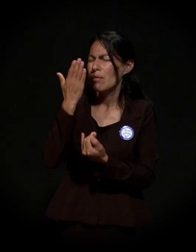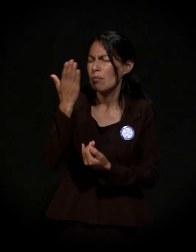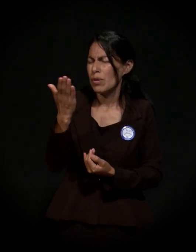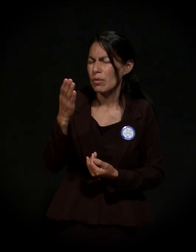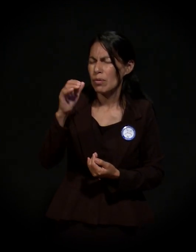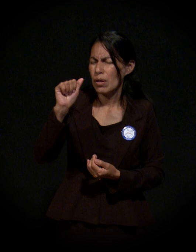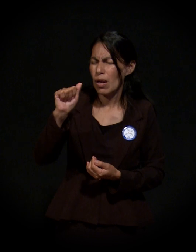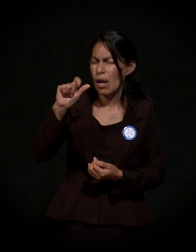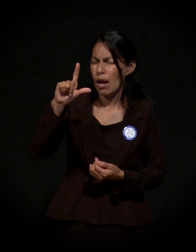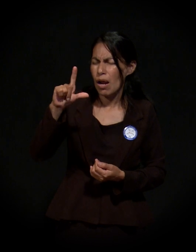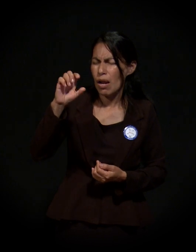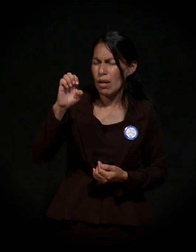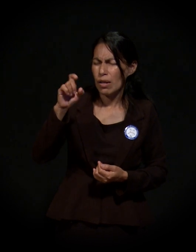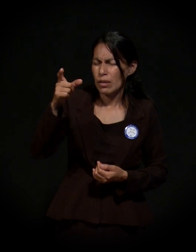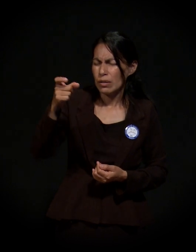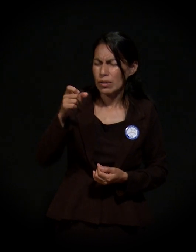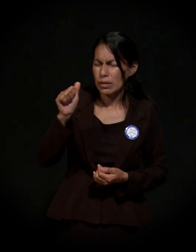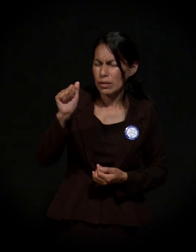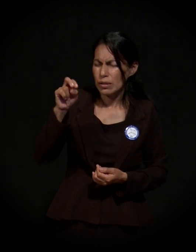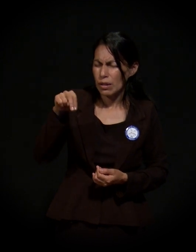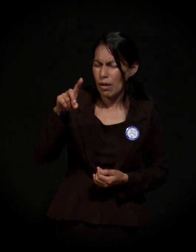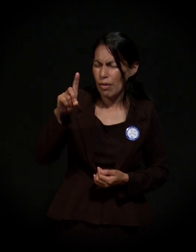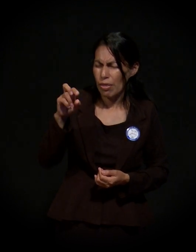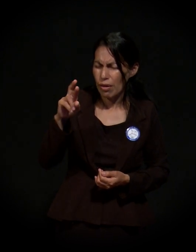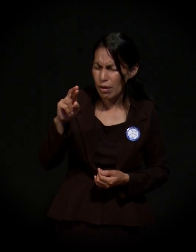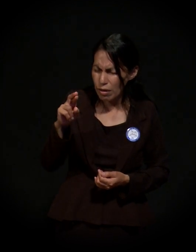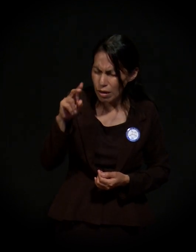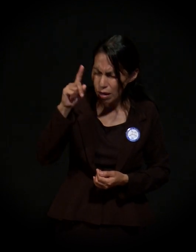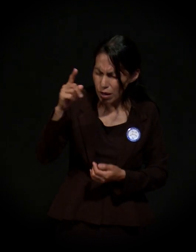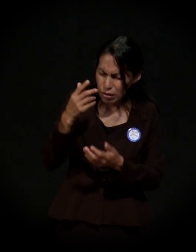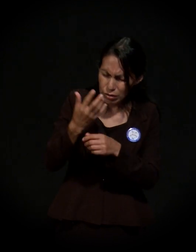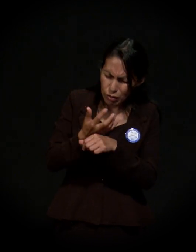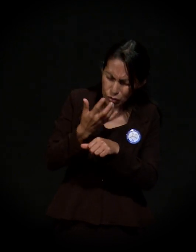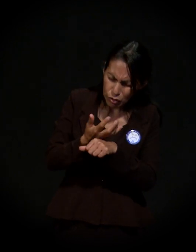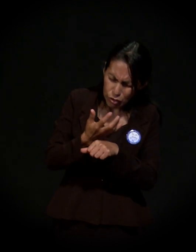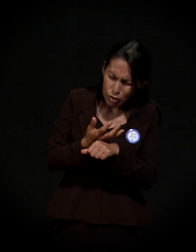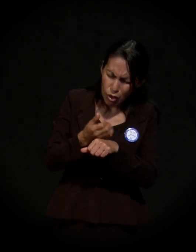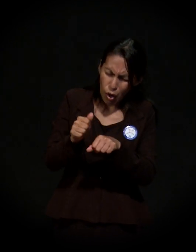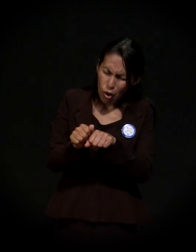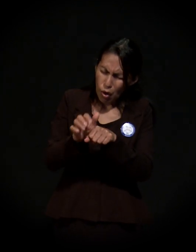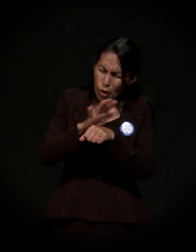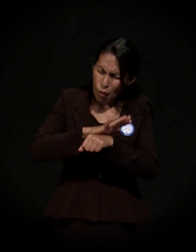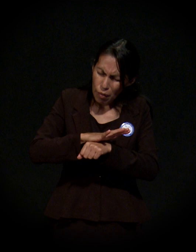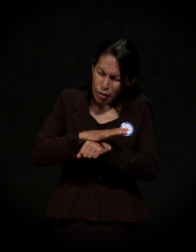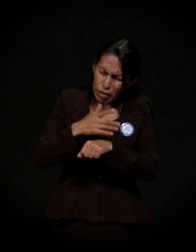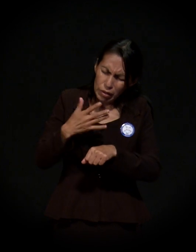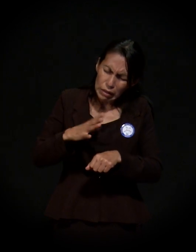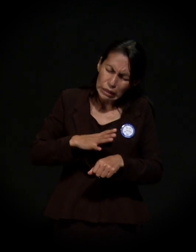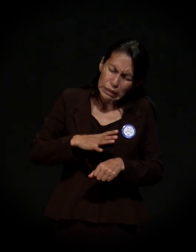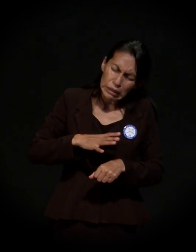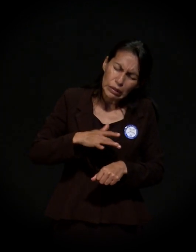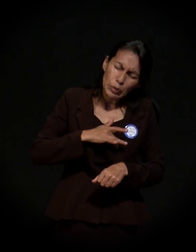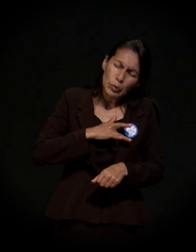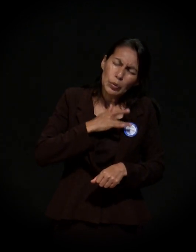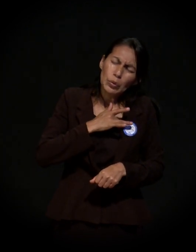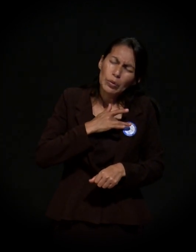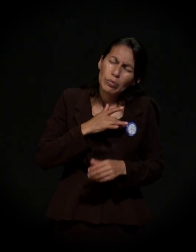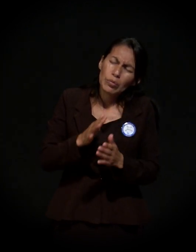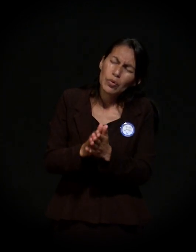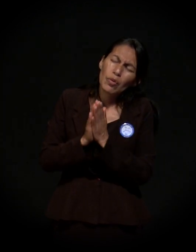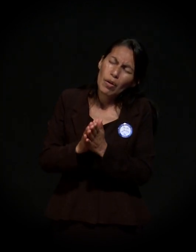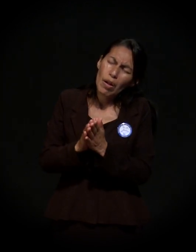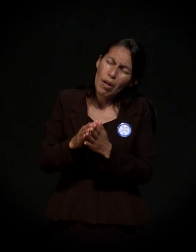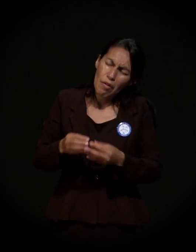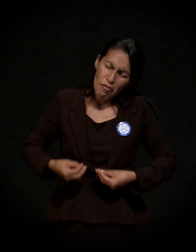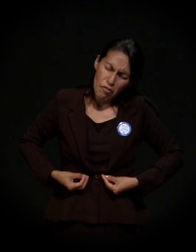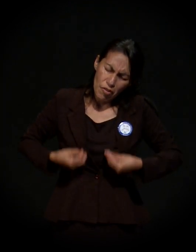COVID. Te ruego, Padre, que intervengas en su vida y que le ayudes a confiar plenamente